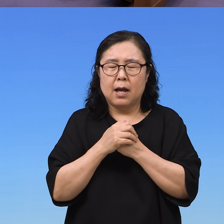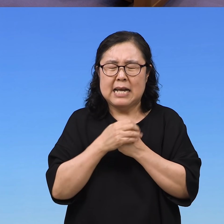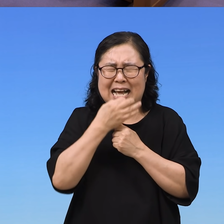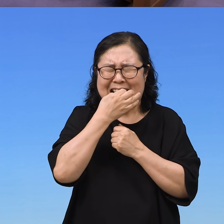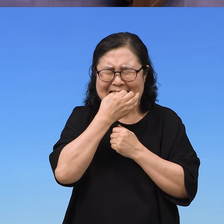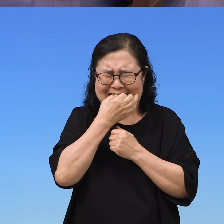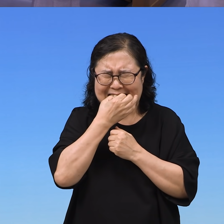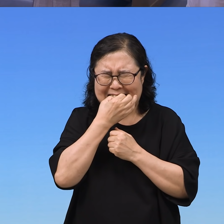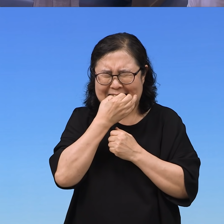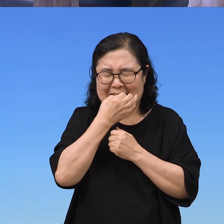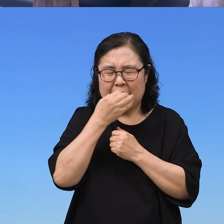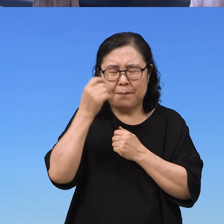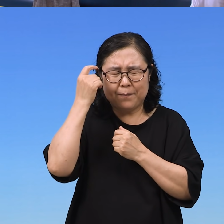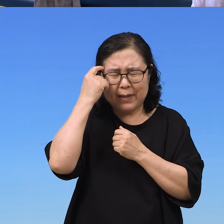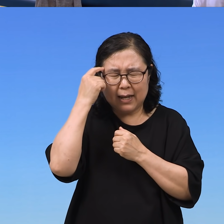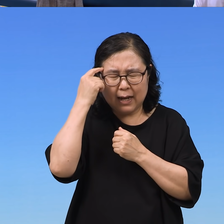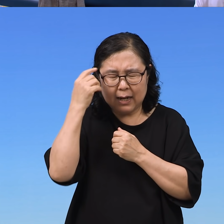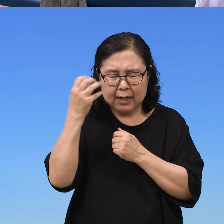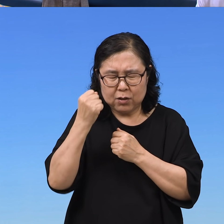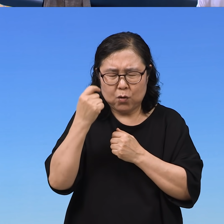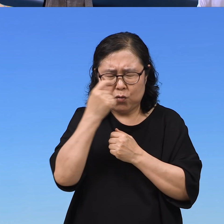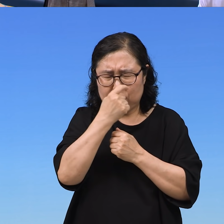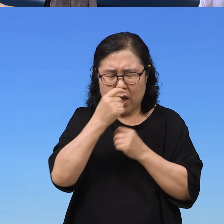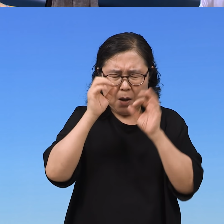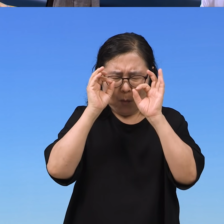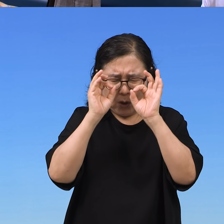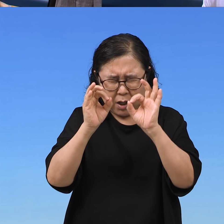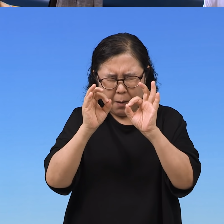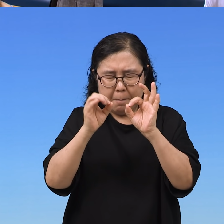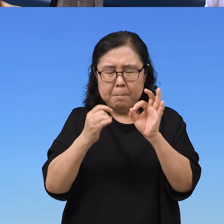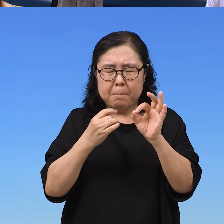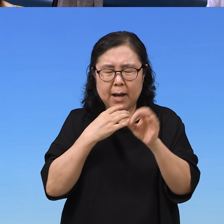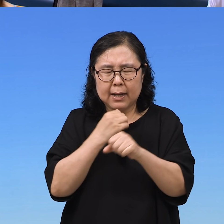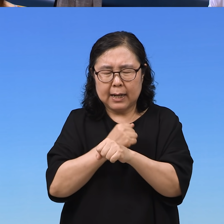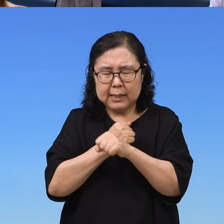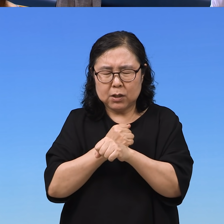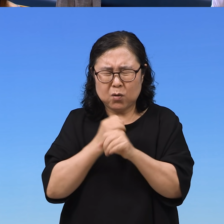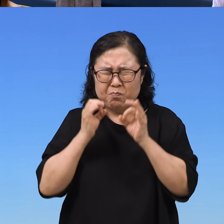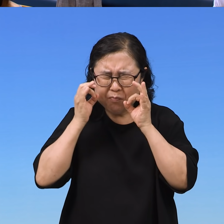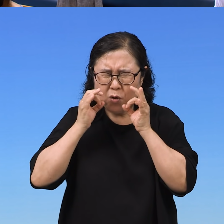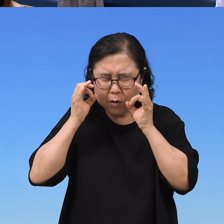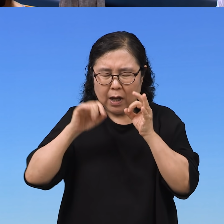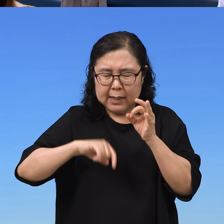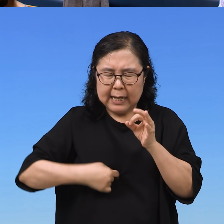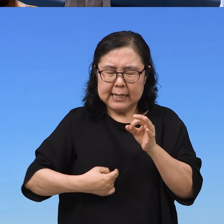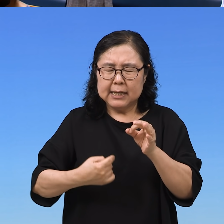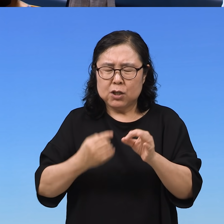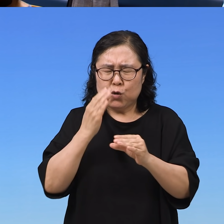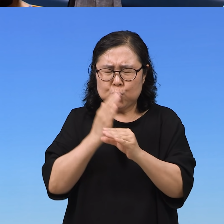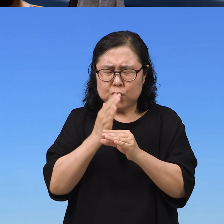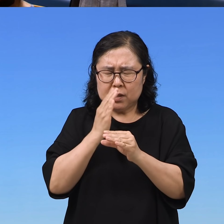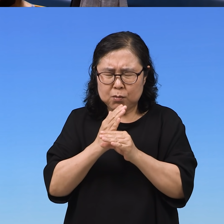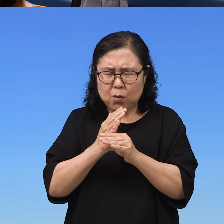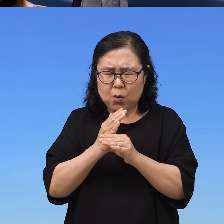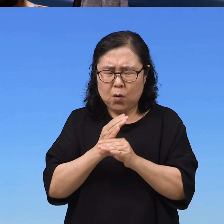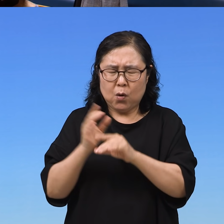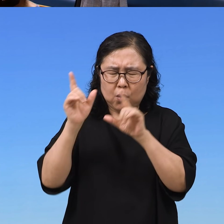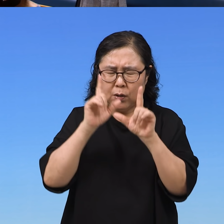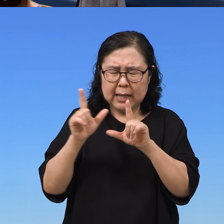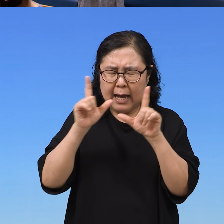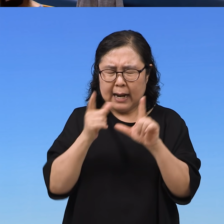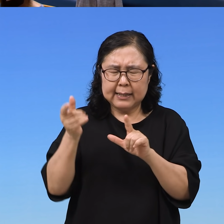그 탐욕적인 생각을 가지고 눈에 보이는 것만 보고 달려가고 온통 아버지 자기 자신만을 위하여 그